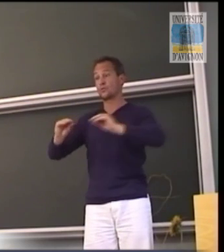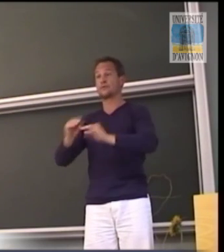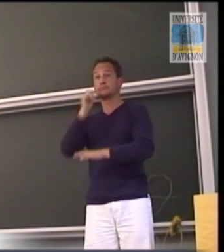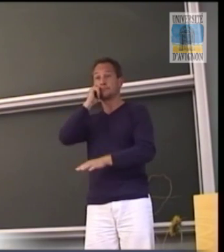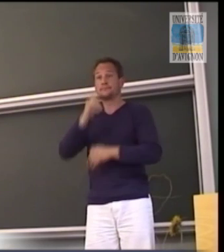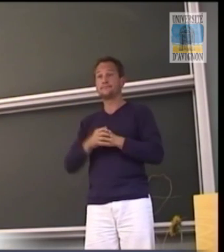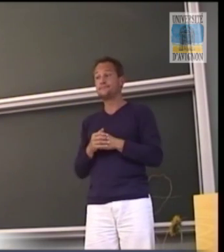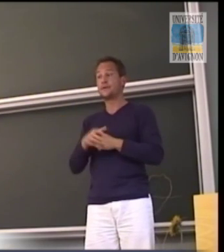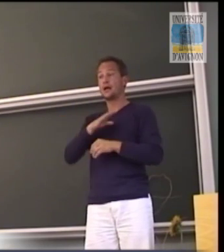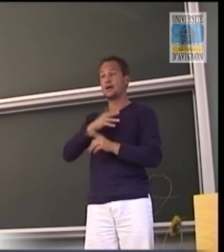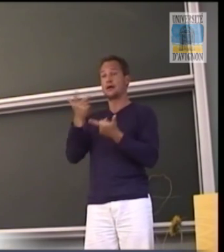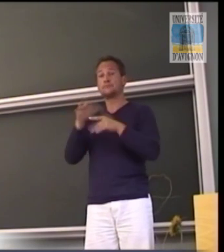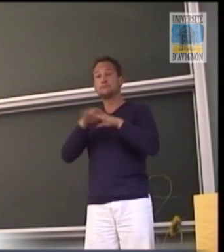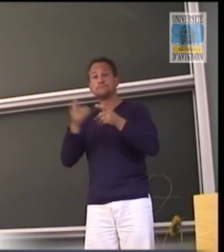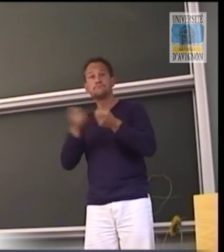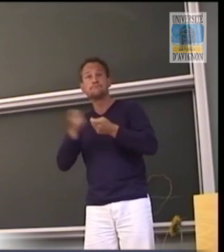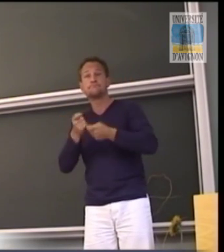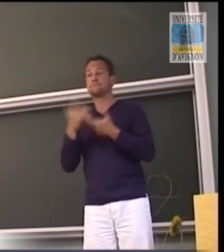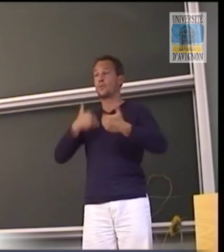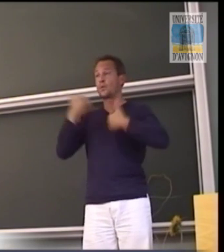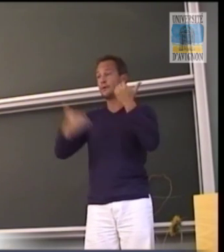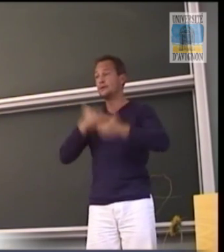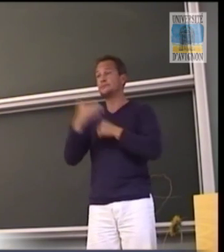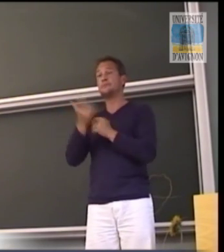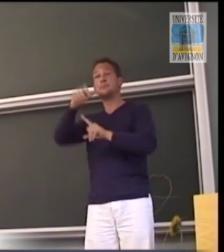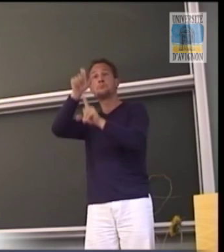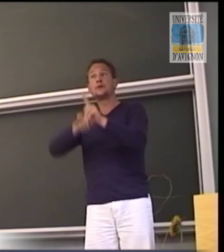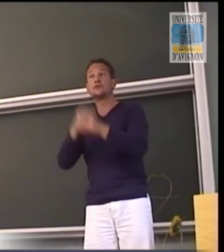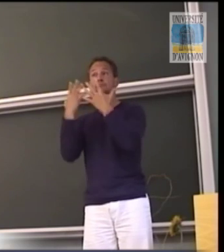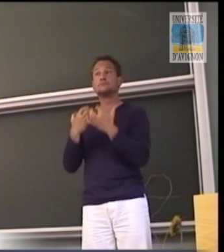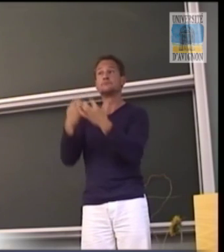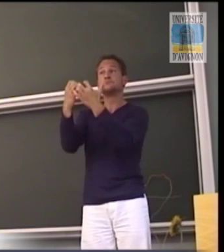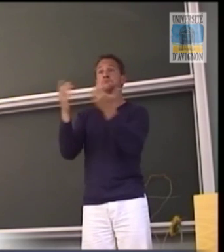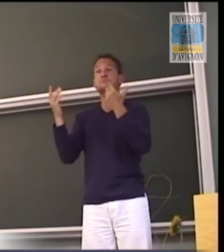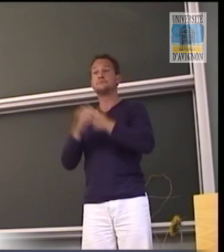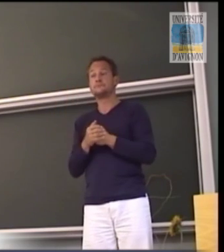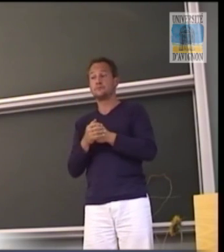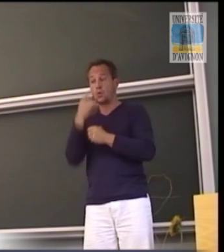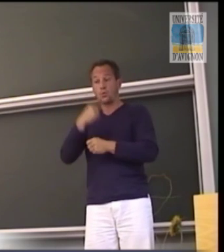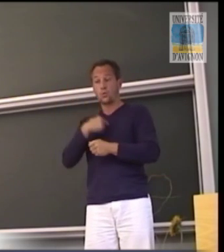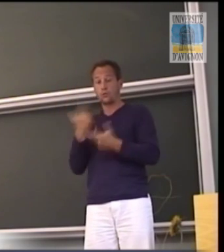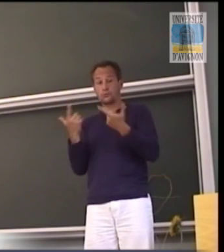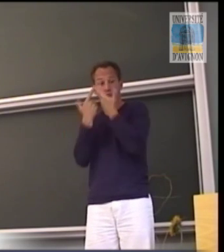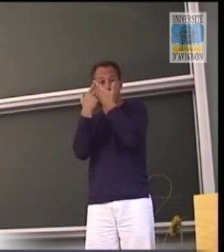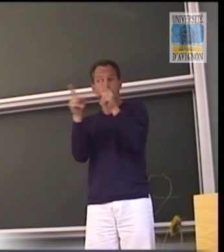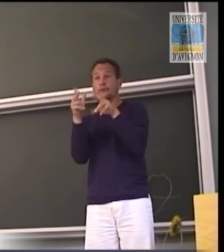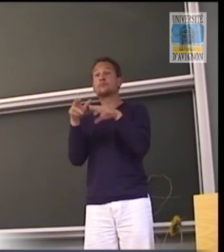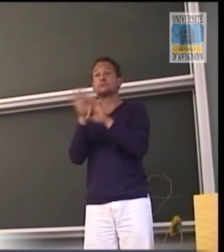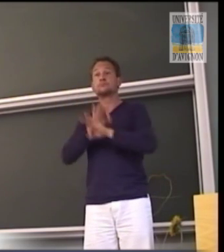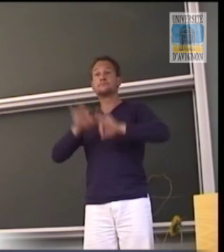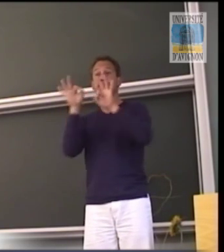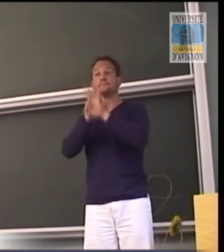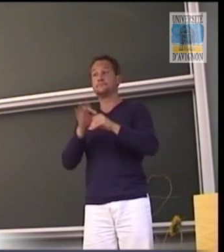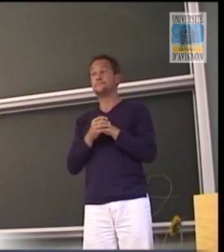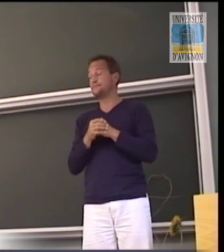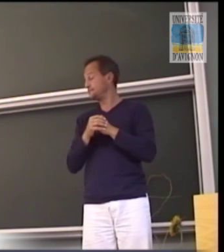et des gens qui payaient leur place, et donc des acteurs. Et je ne vois pas ce qui fait la différence avec un autre théâtre. C'est